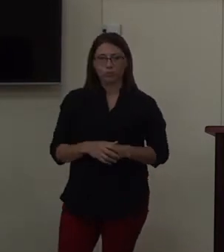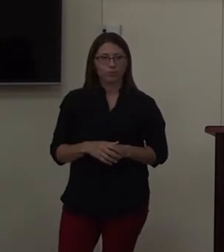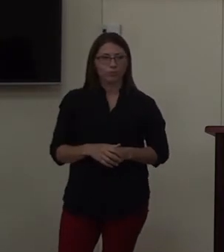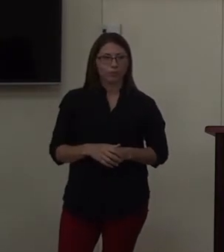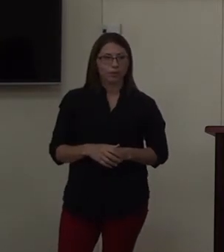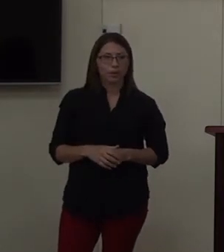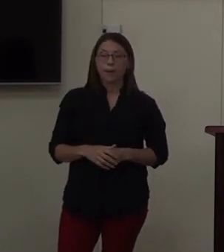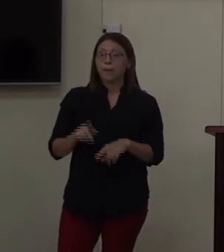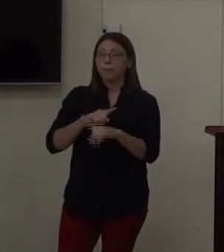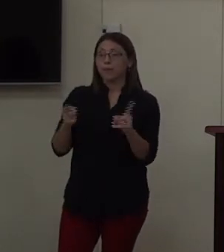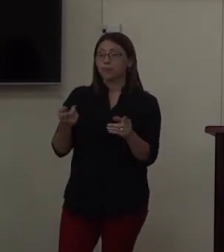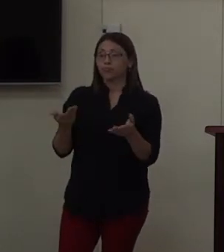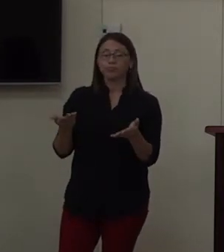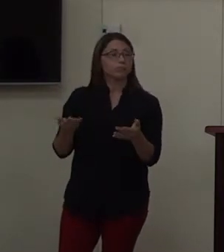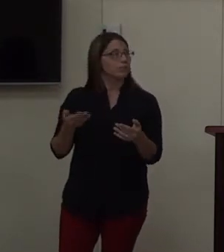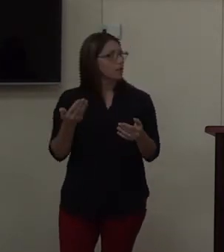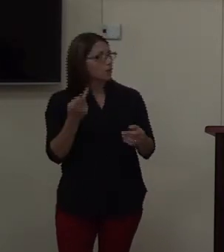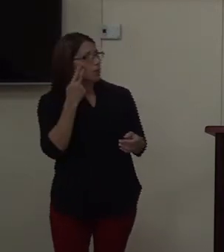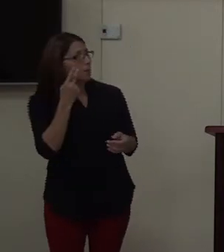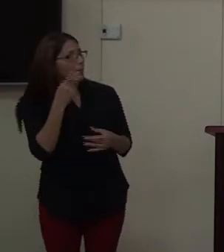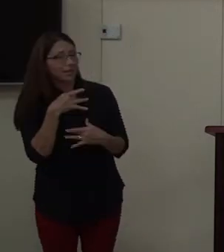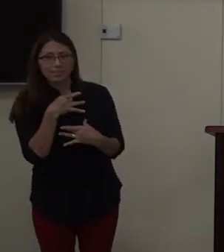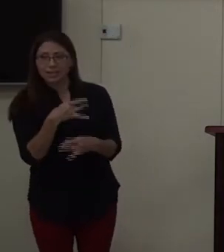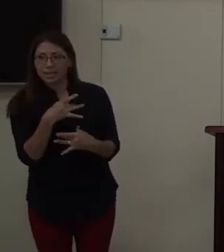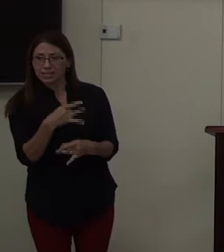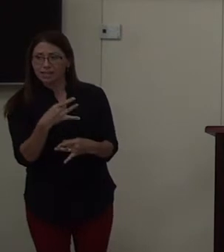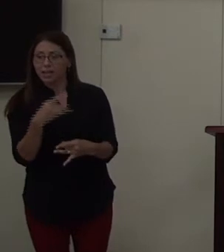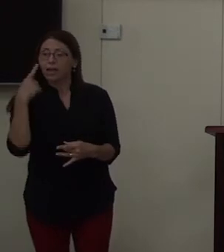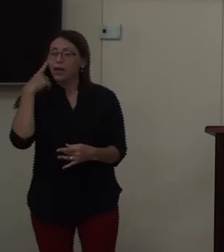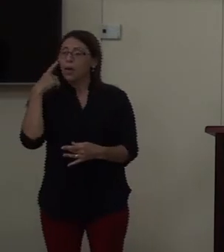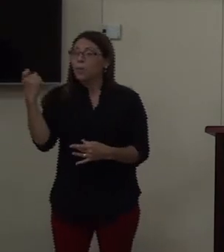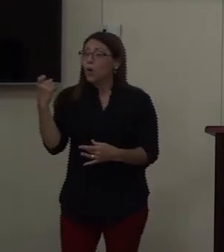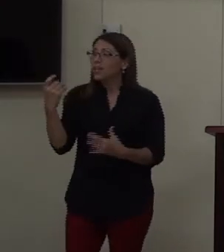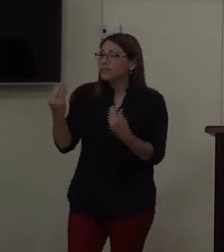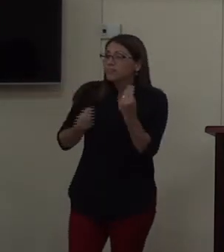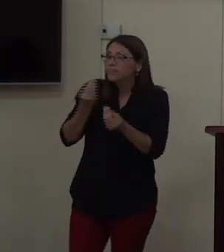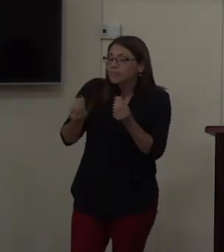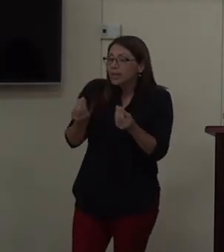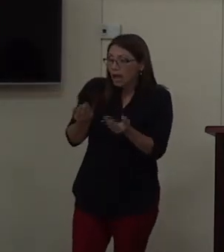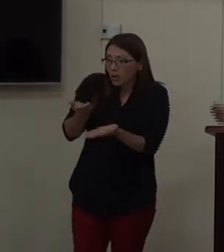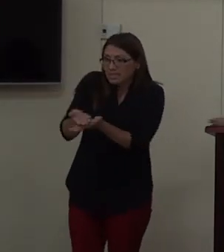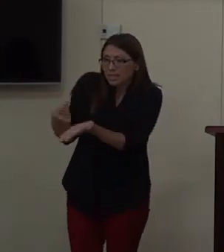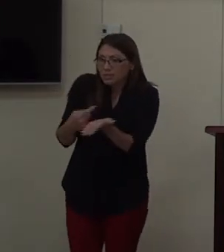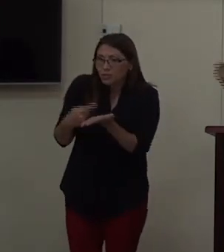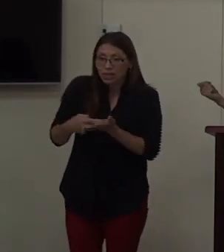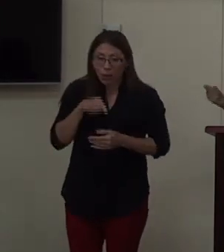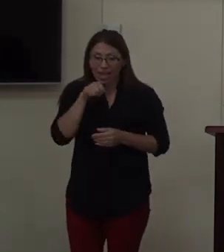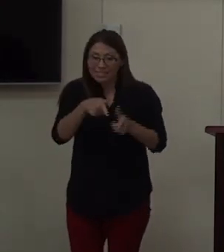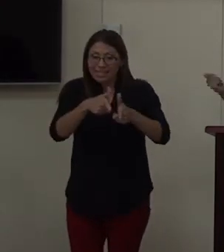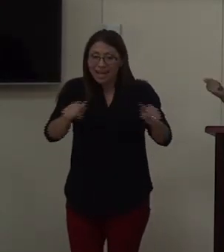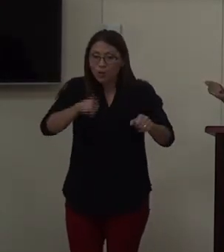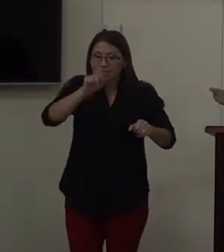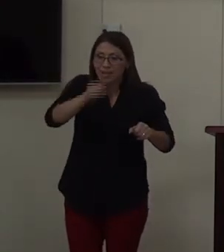Pero bueno, volviendo a estas preguntas, vean que es interesante porque están sobre la mesa precisamente el asunto de que estas lenguas tienen que poder expresar lo que se expresa en